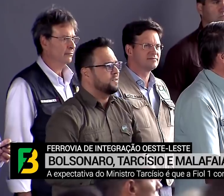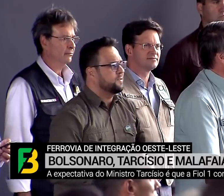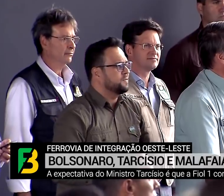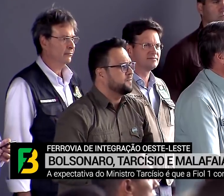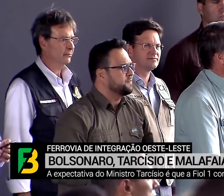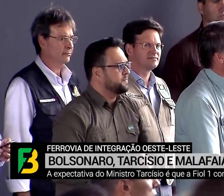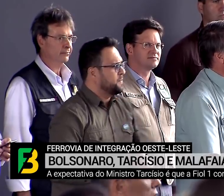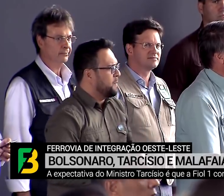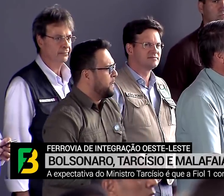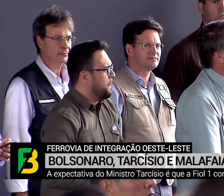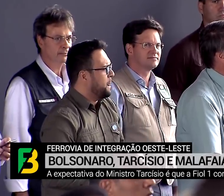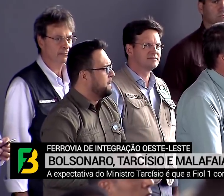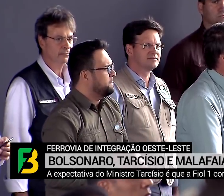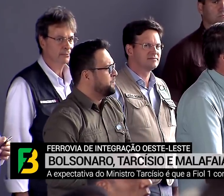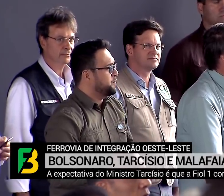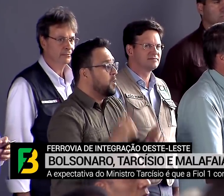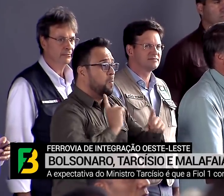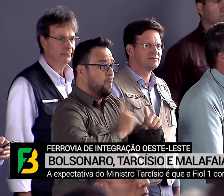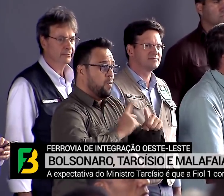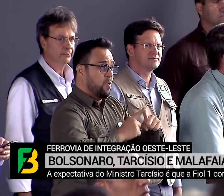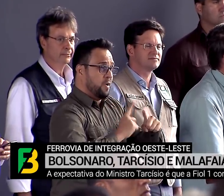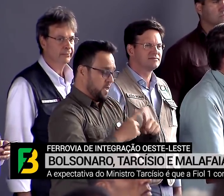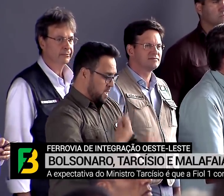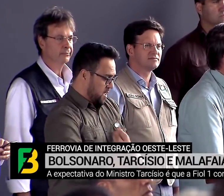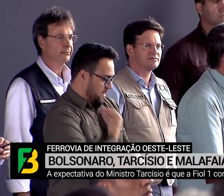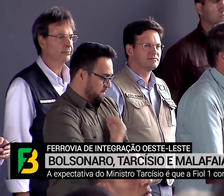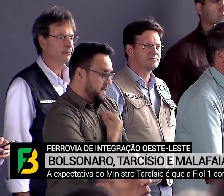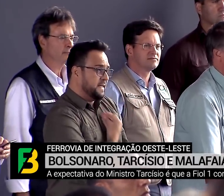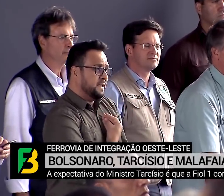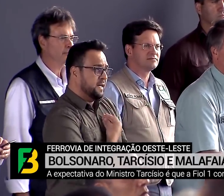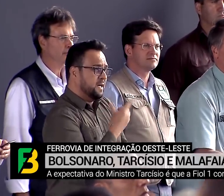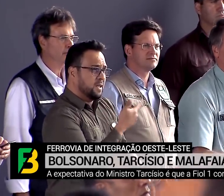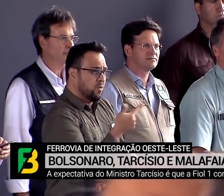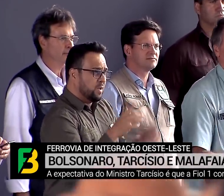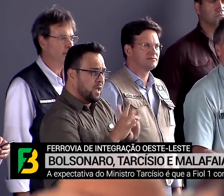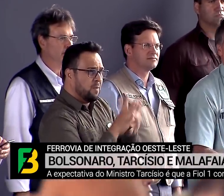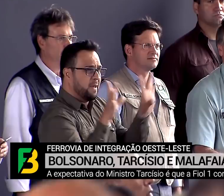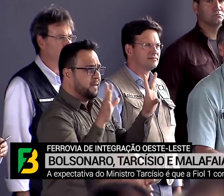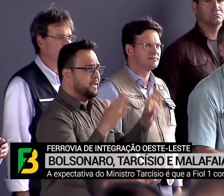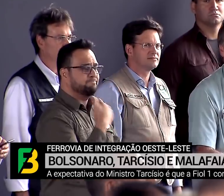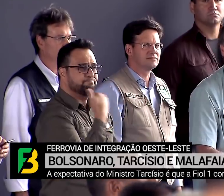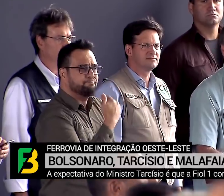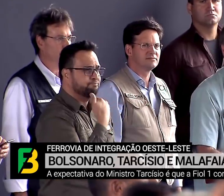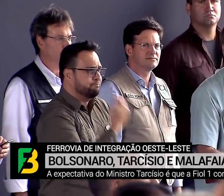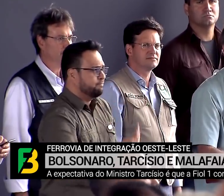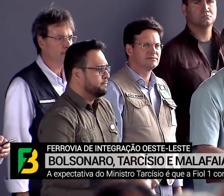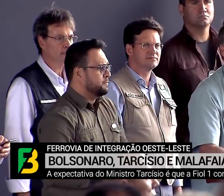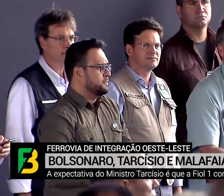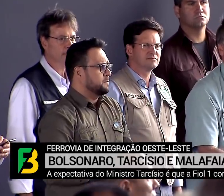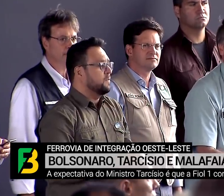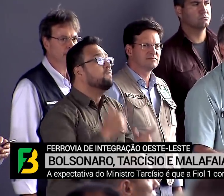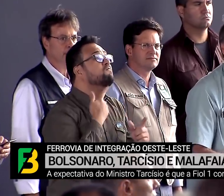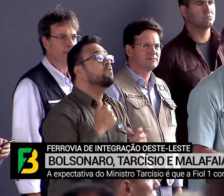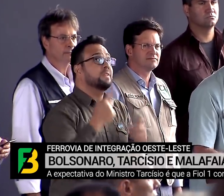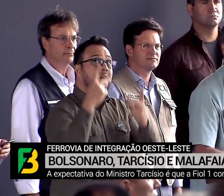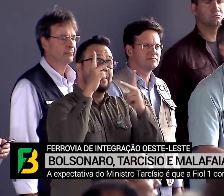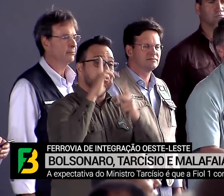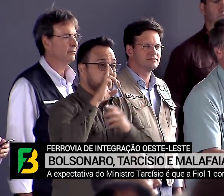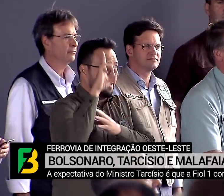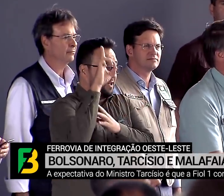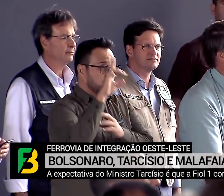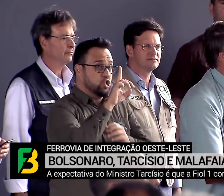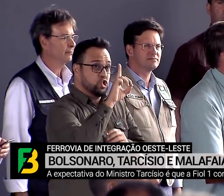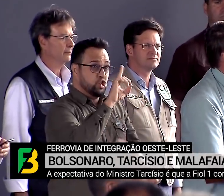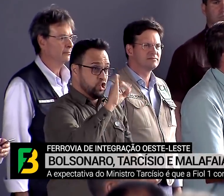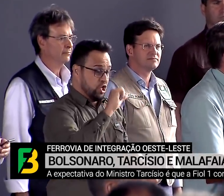é porque a vida sem Liberdade não existe e se Deus quiser no próximo dia